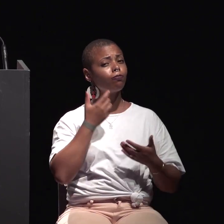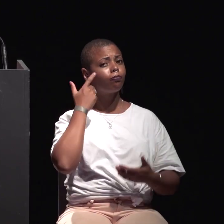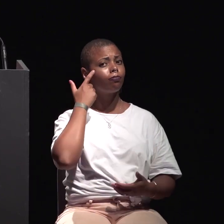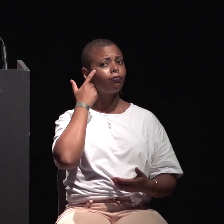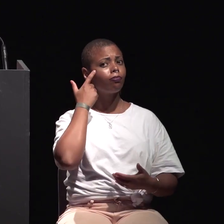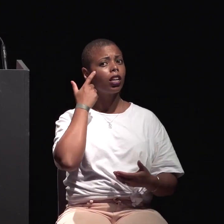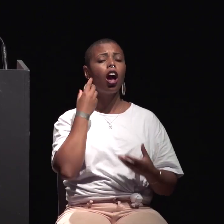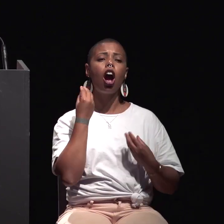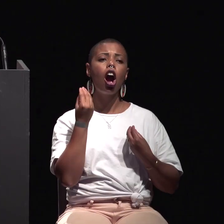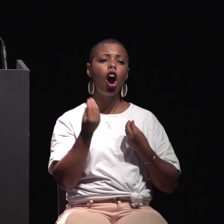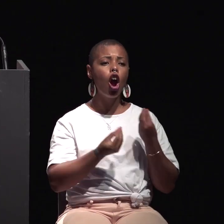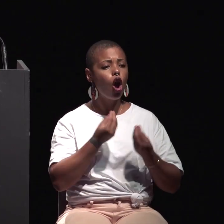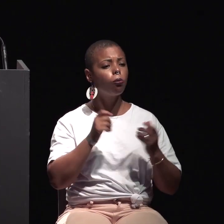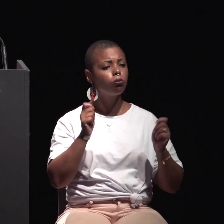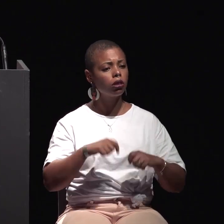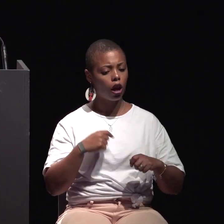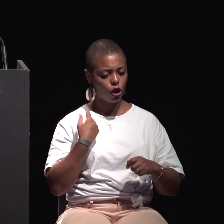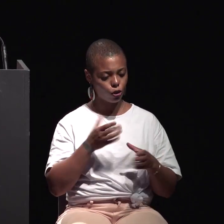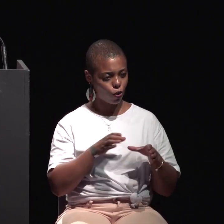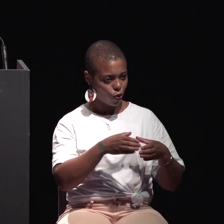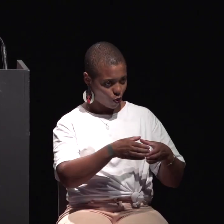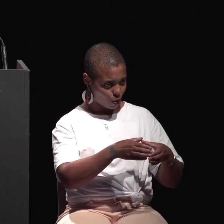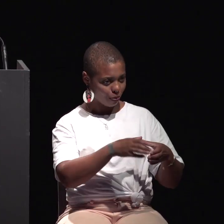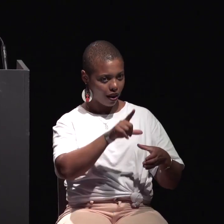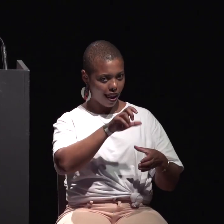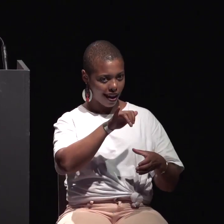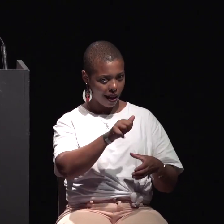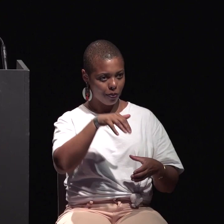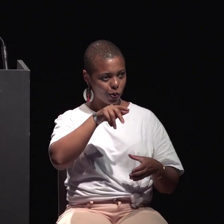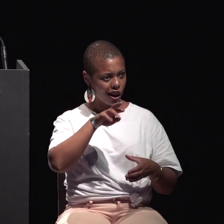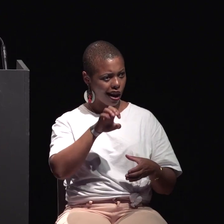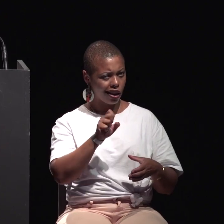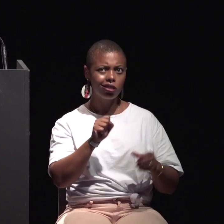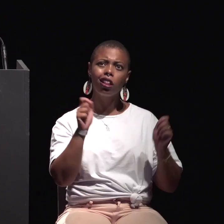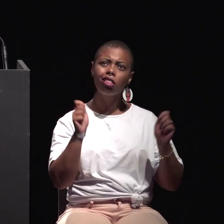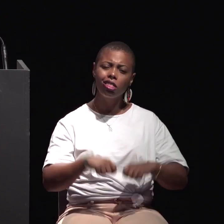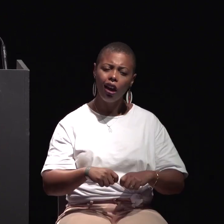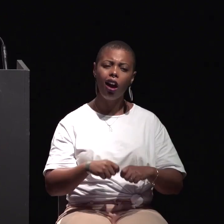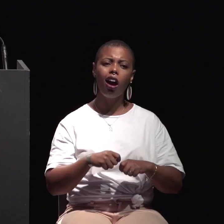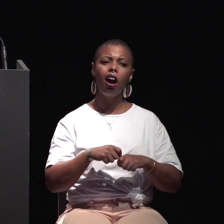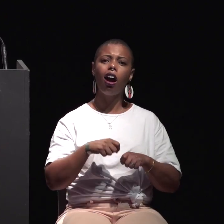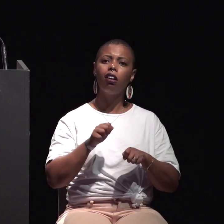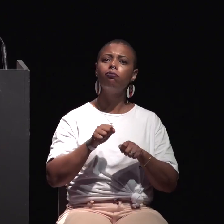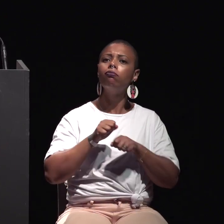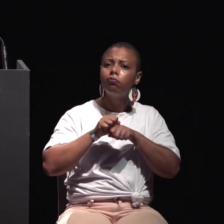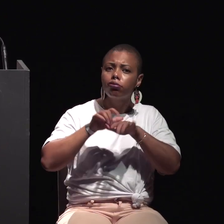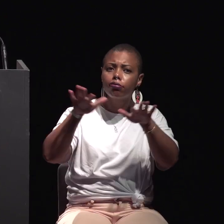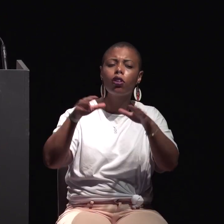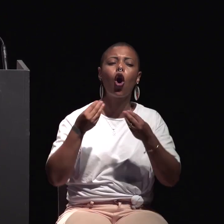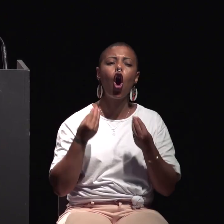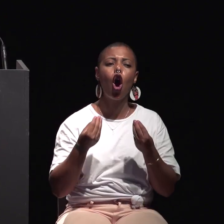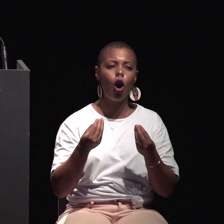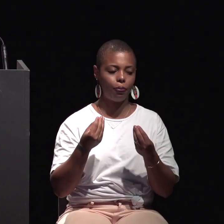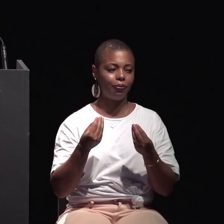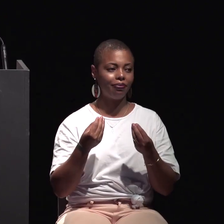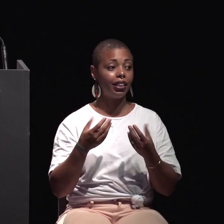essas plataformas. E foi graças ao Leia Mulheres que tivemos